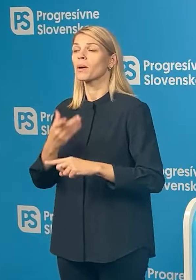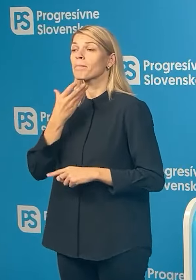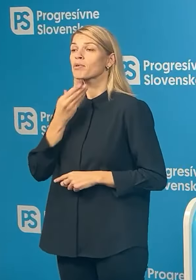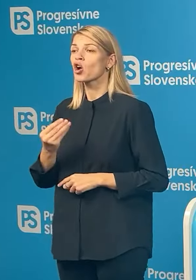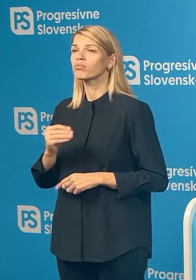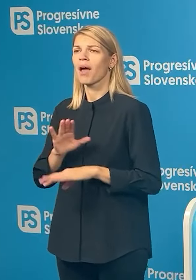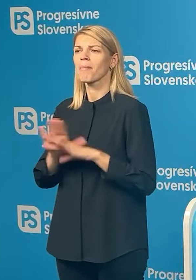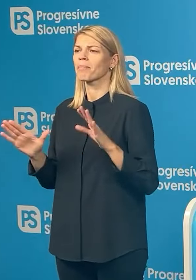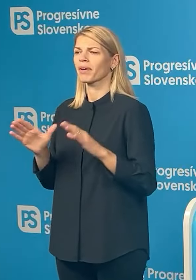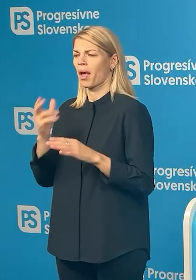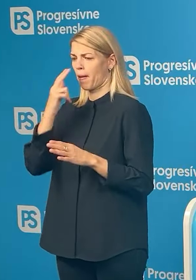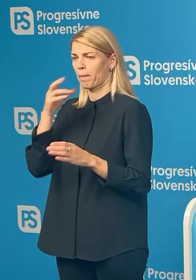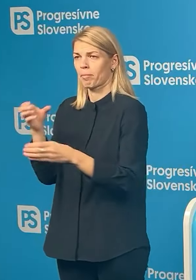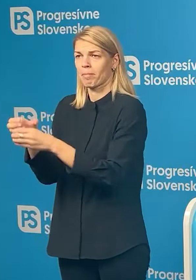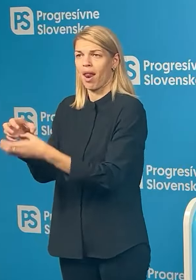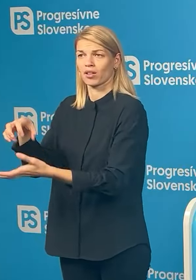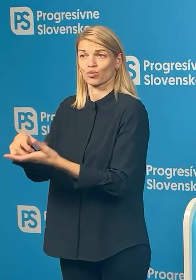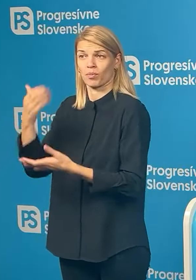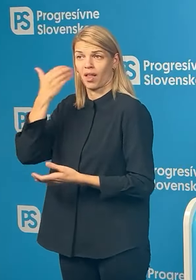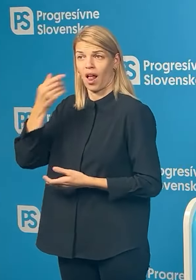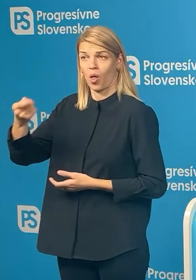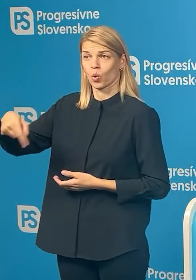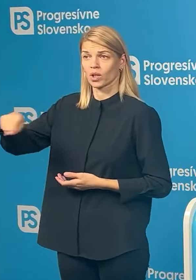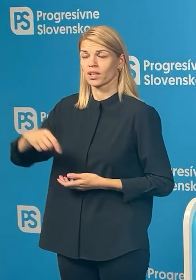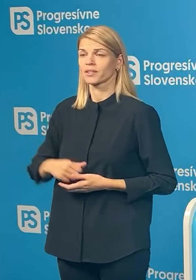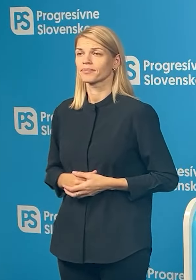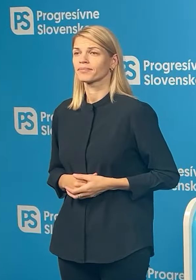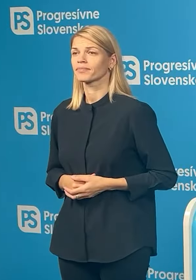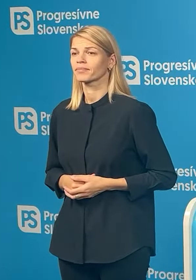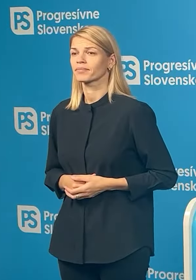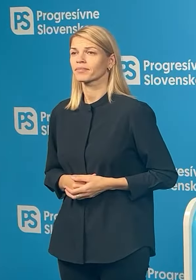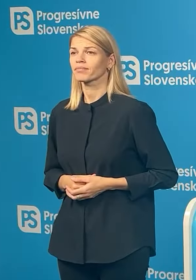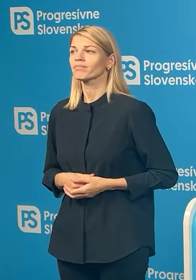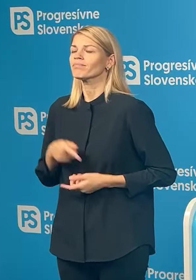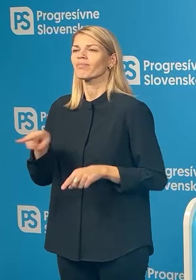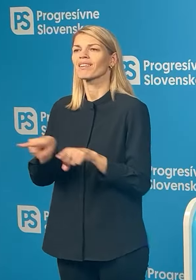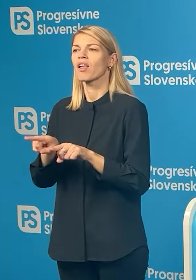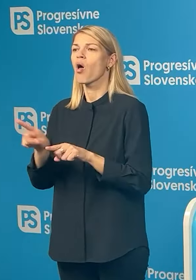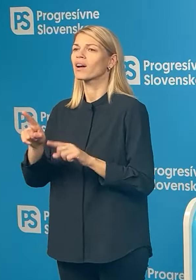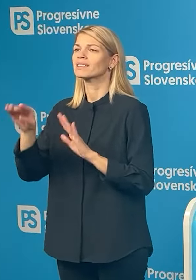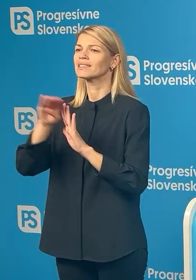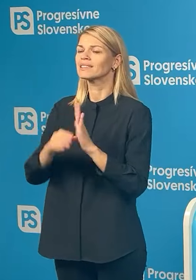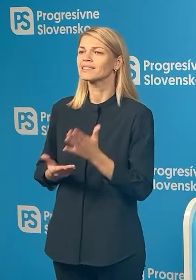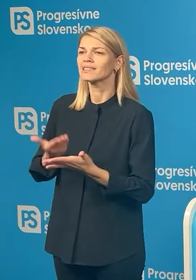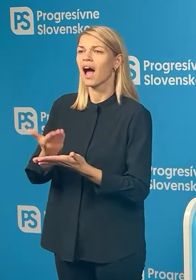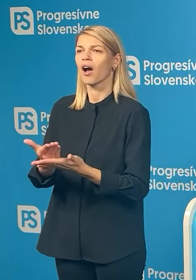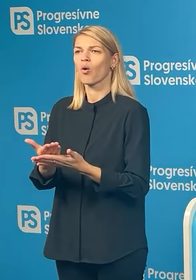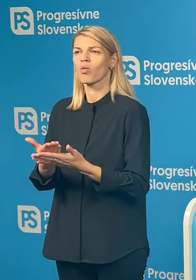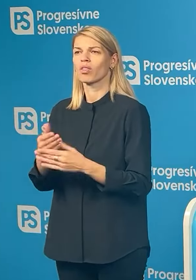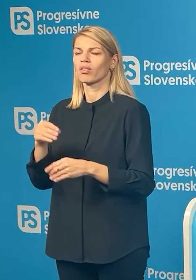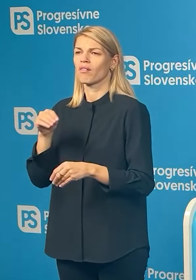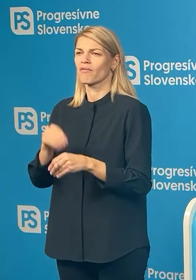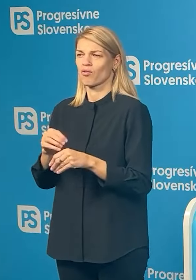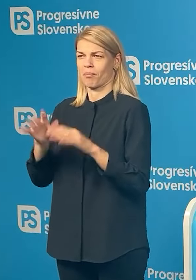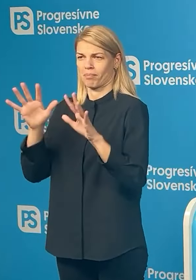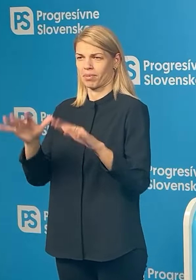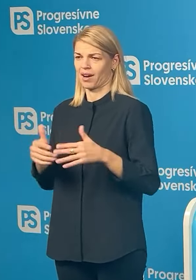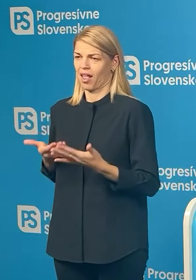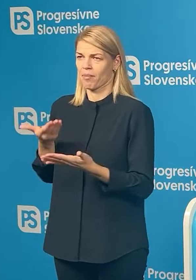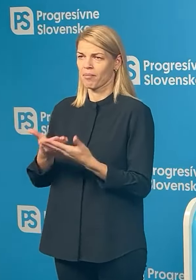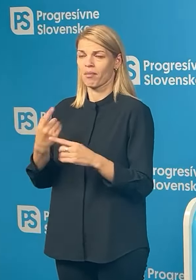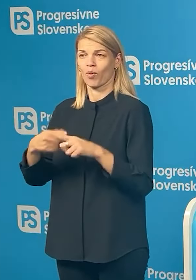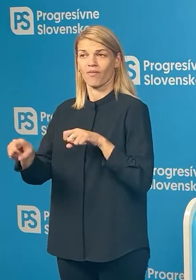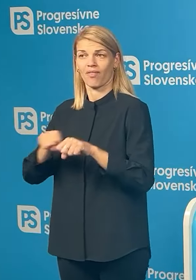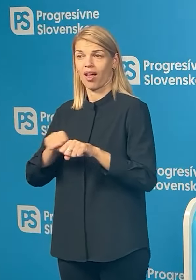ľudí. A ono to nie je iba o tom, aké zákony, aké návrhy, aké legislatívy doručuje do parlamentu a na